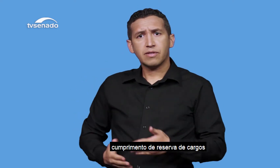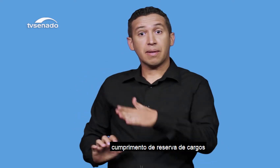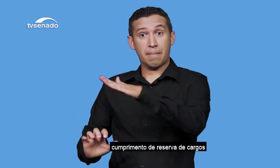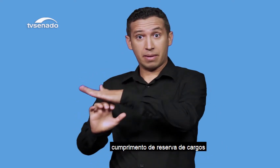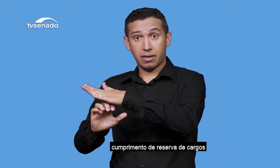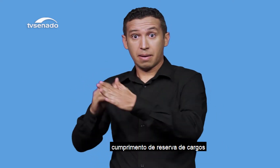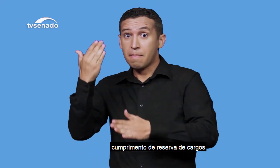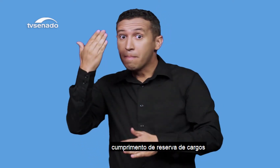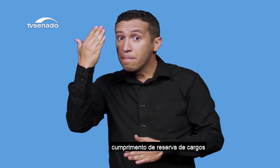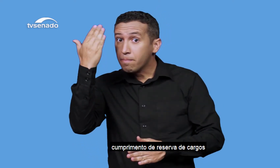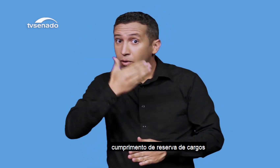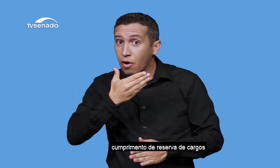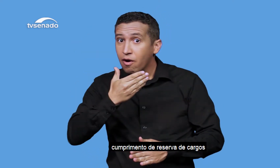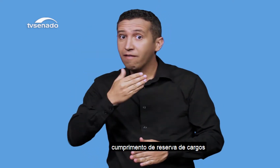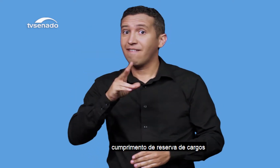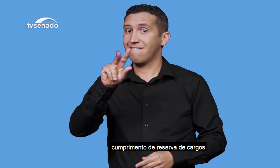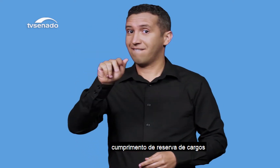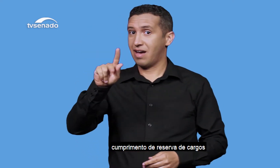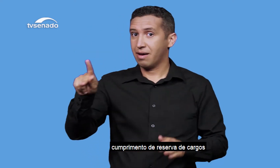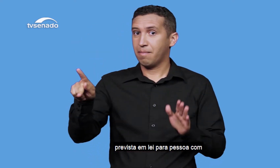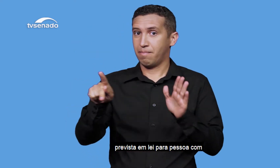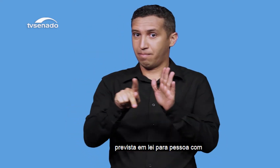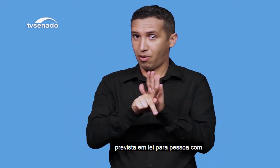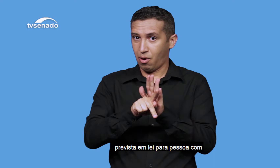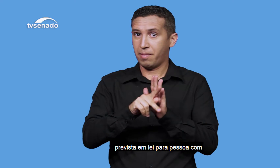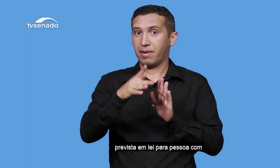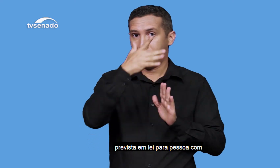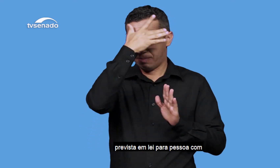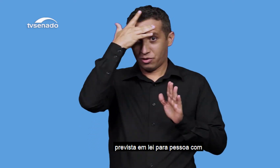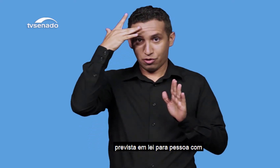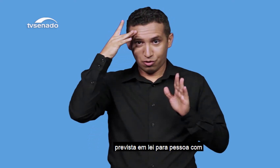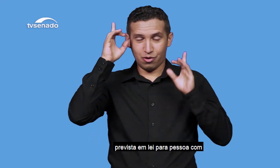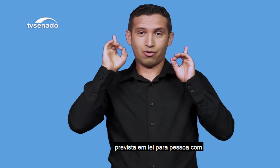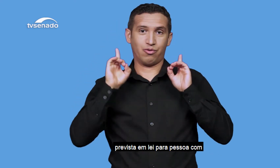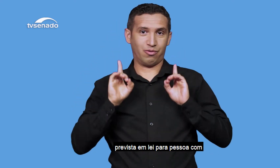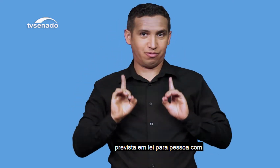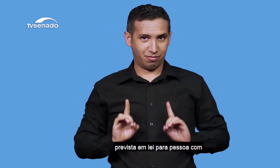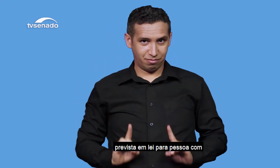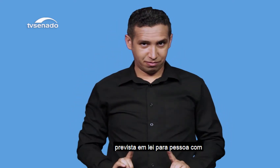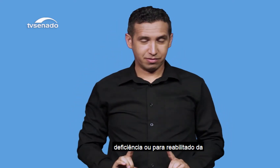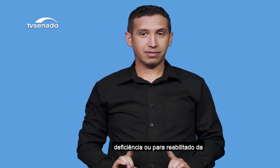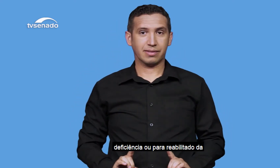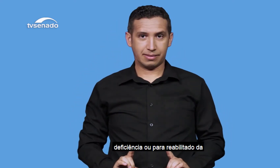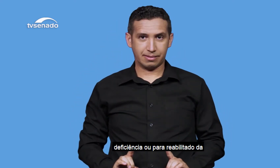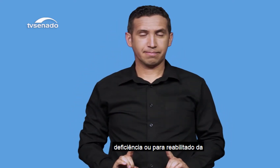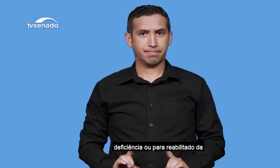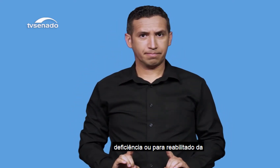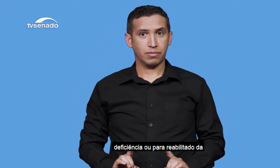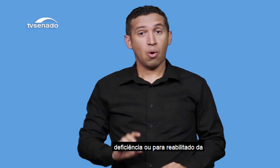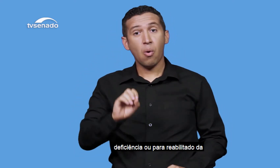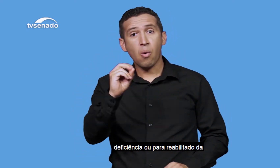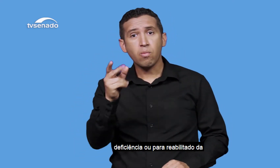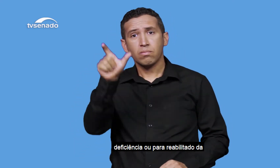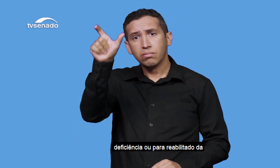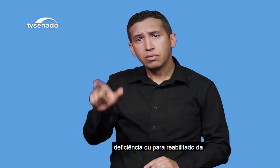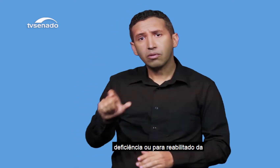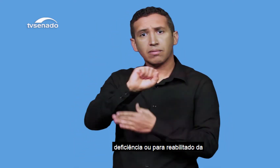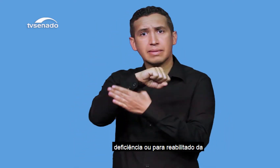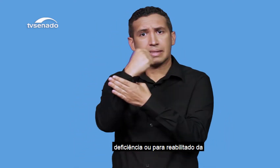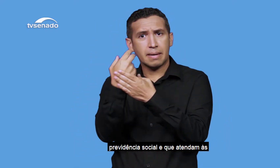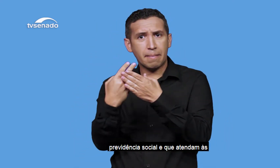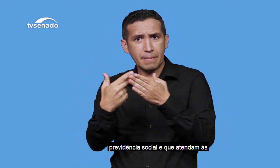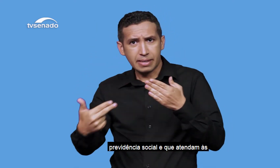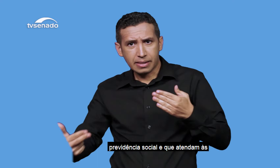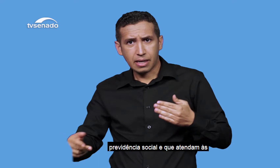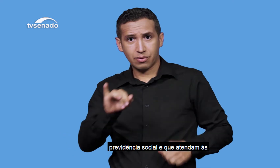de reserva de cargos prevista em lei para pessoa com deficiência ou para reabilitado da